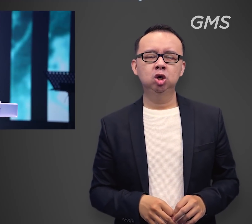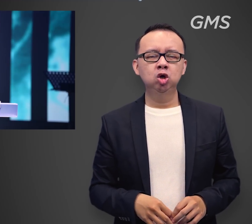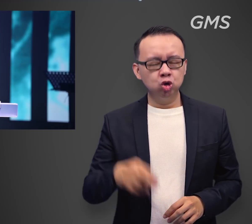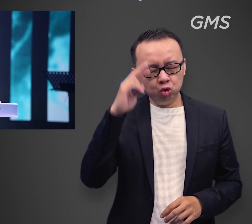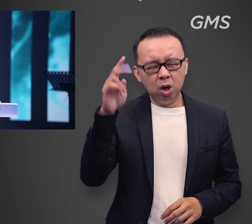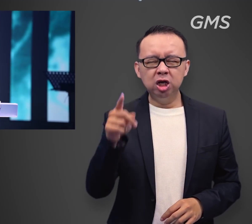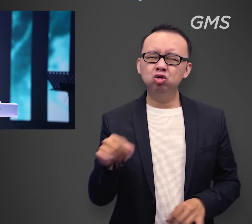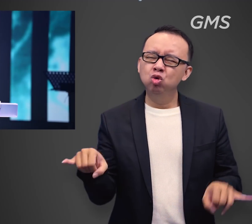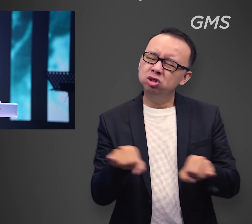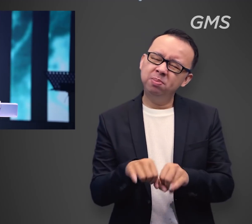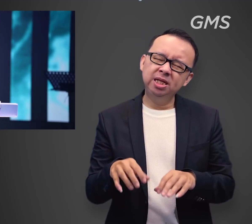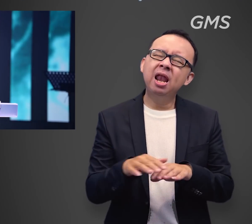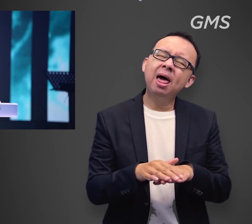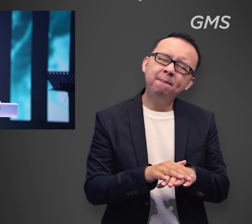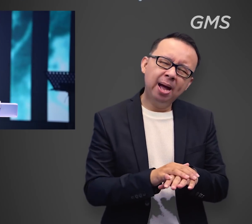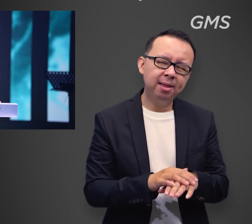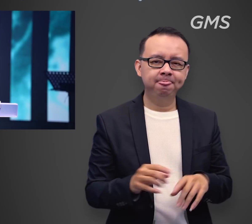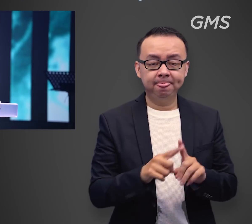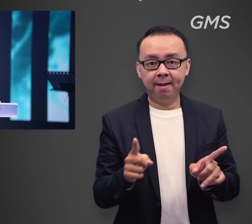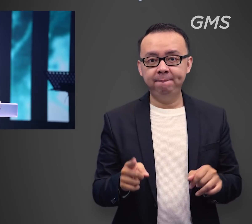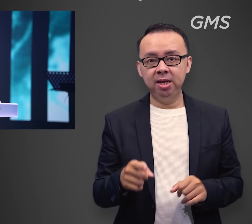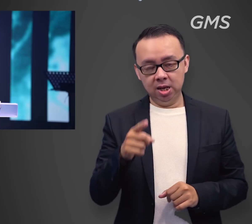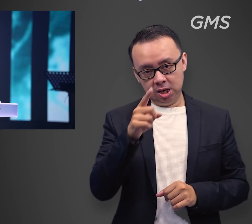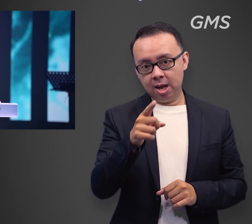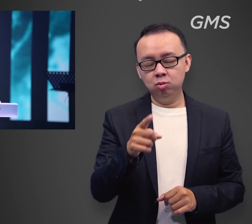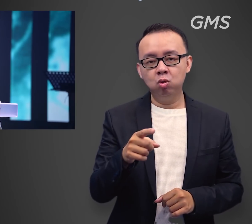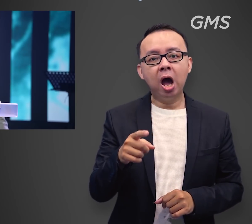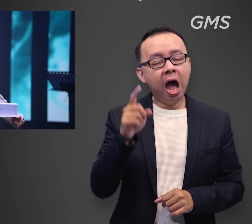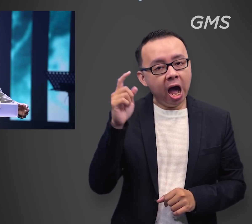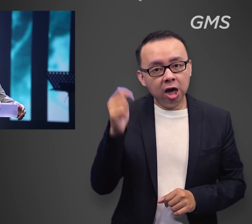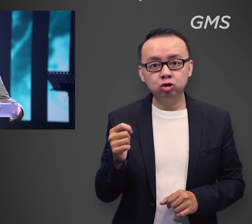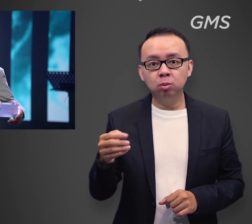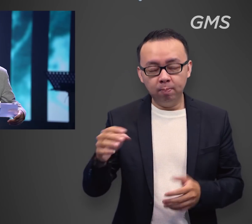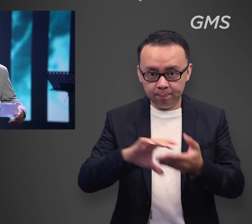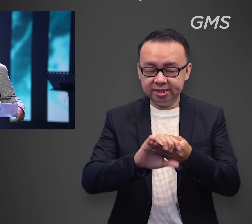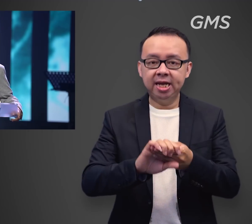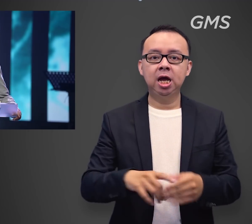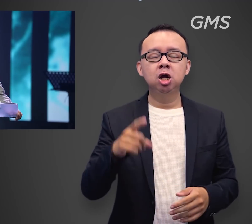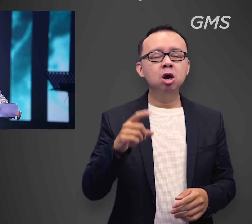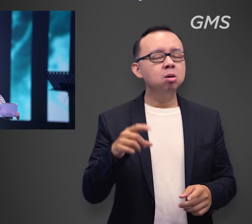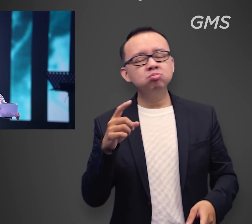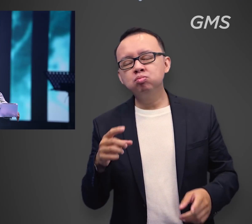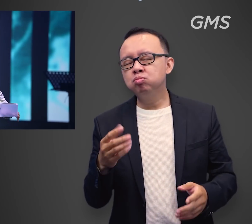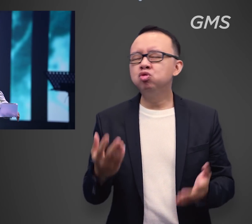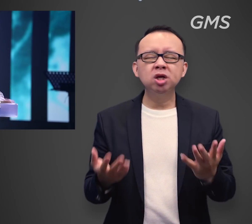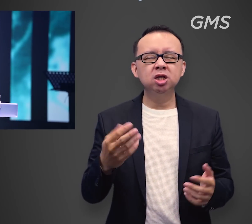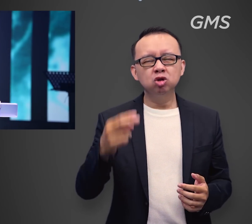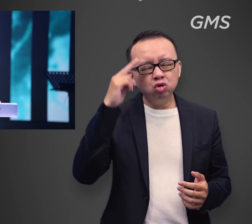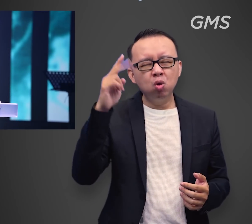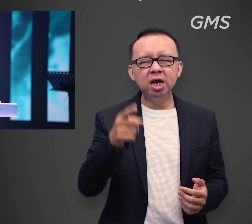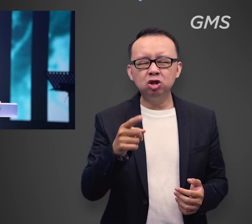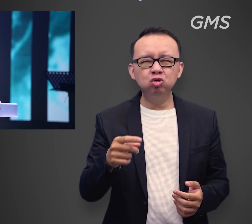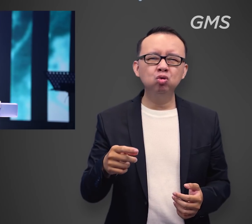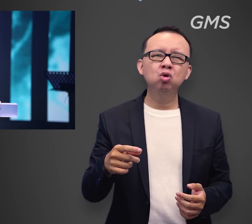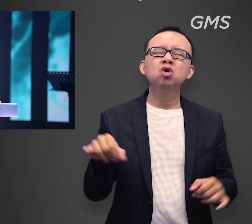begitu. Tapi saya percaya satu hal, Anda harus dengar ini. Tuhan tuh kayaknya lambat memang, tetapi Dia tidak pernah terlambat. Amin. Tuhan